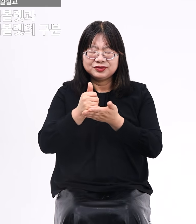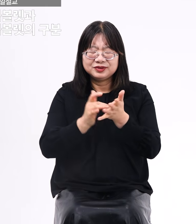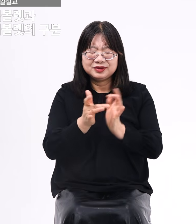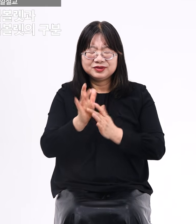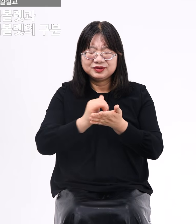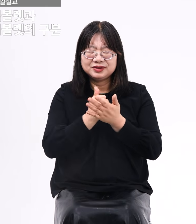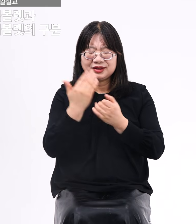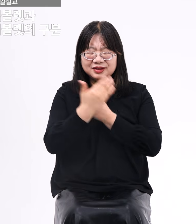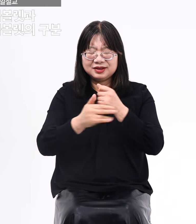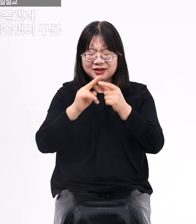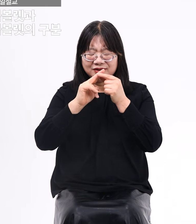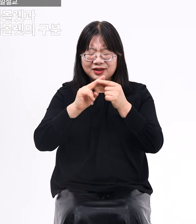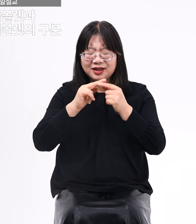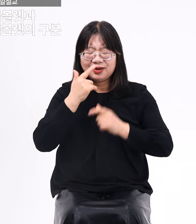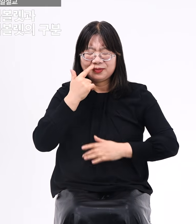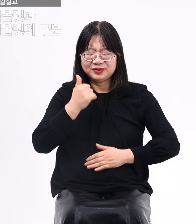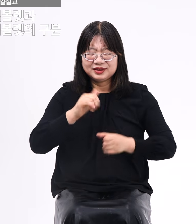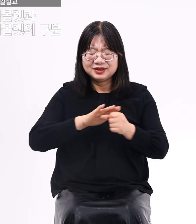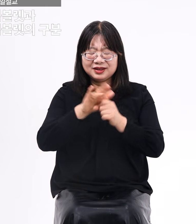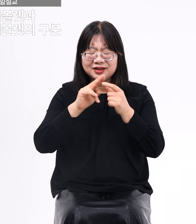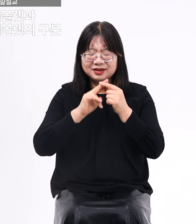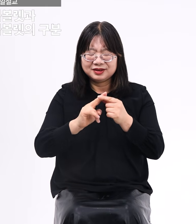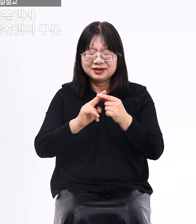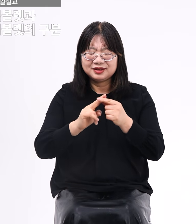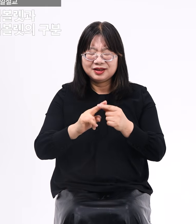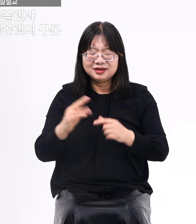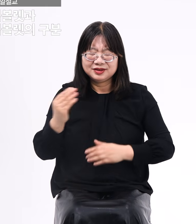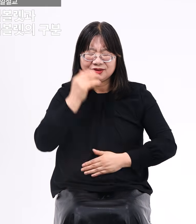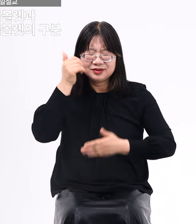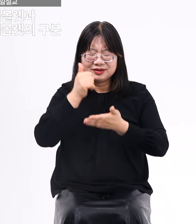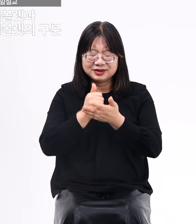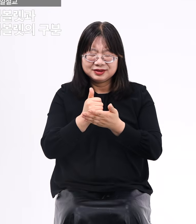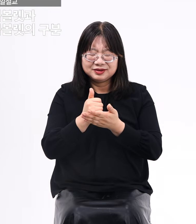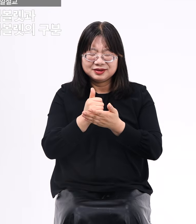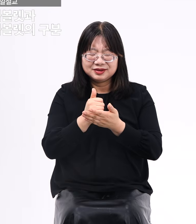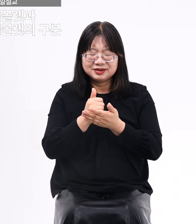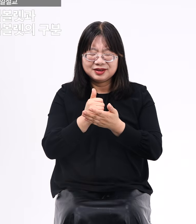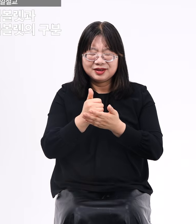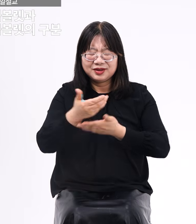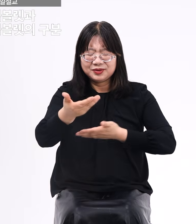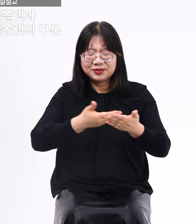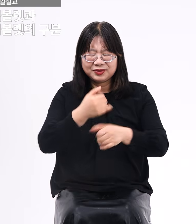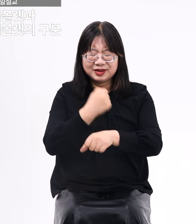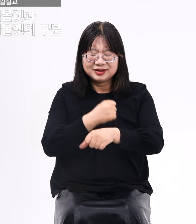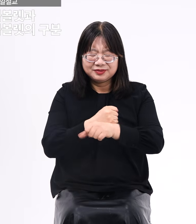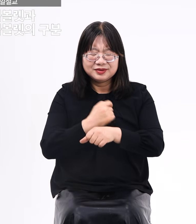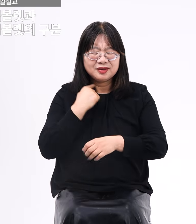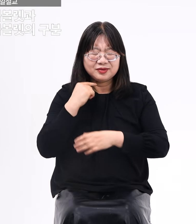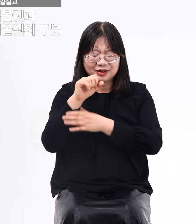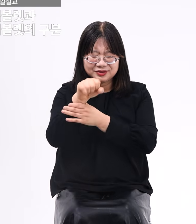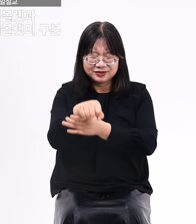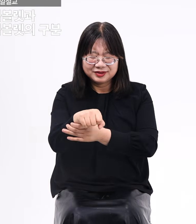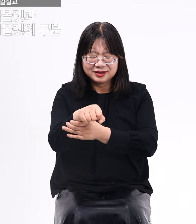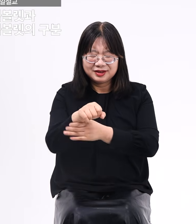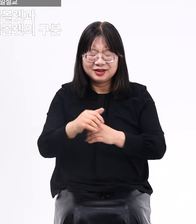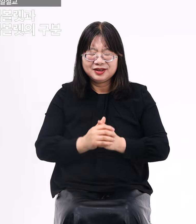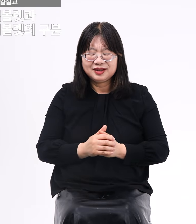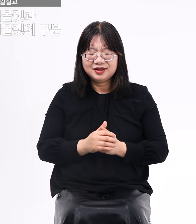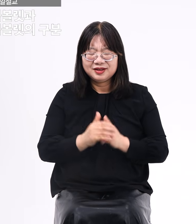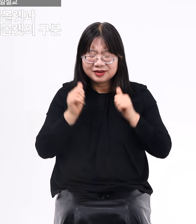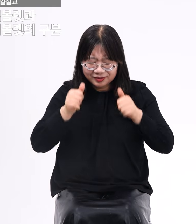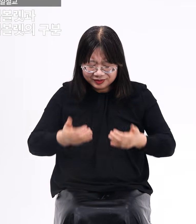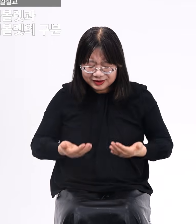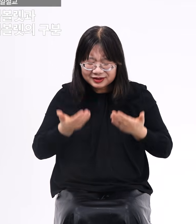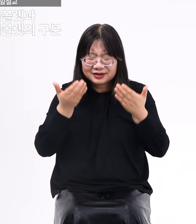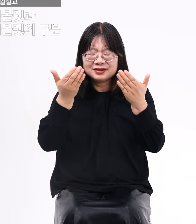그리스도의 은혜와 아버지의 사랑과 성령님의 교통하심이 머리 숙여 경배를